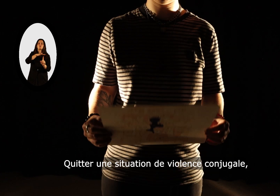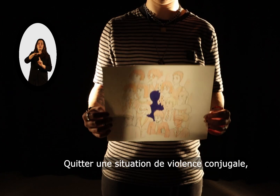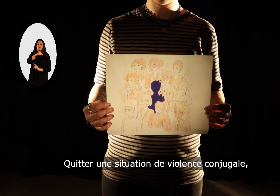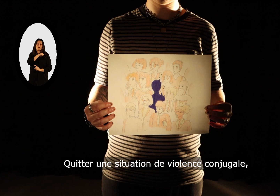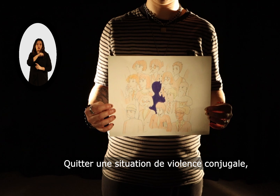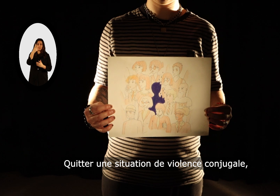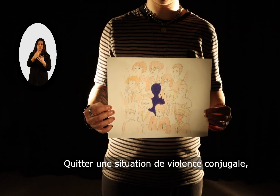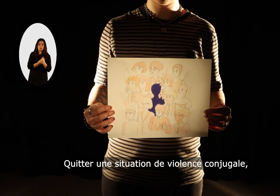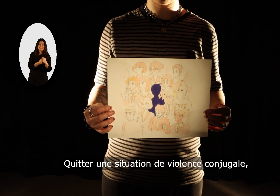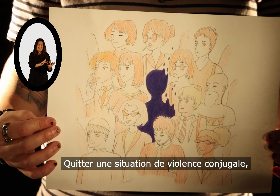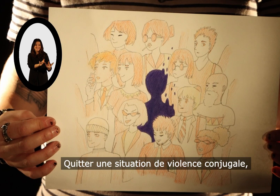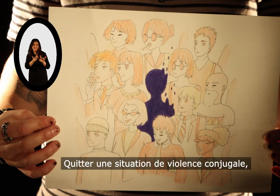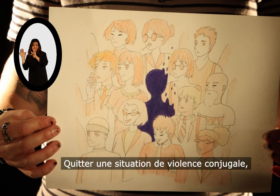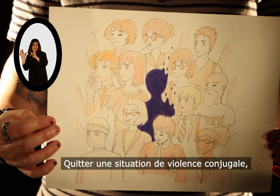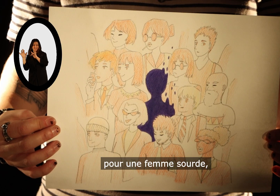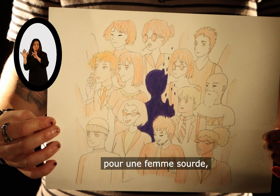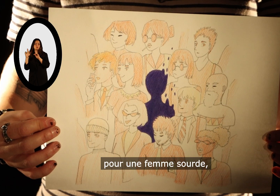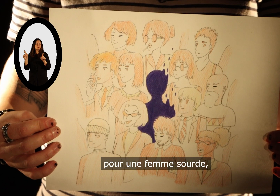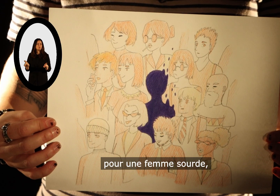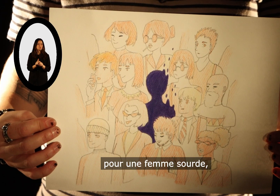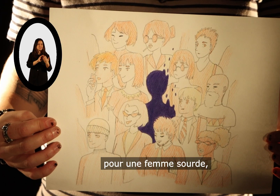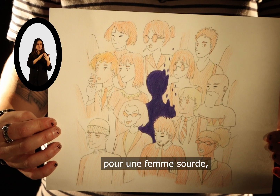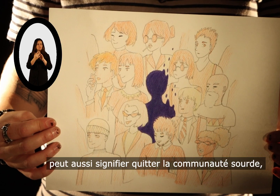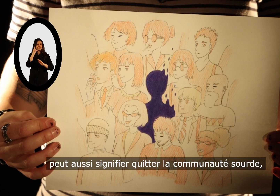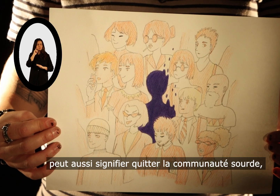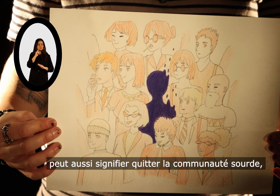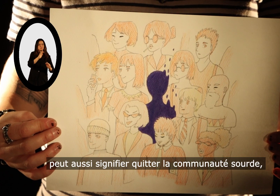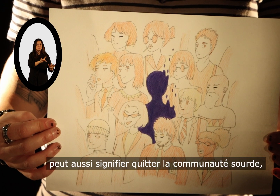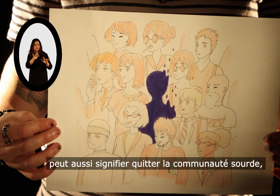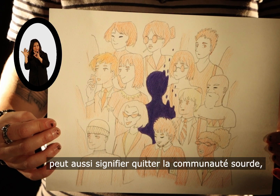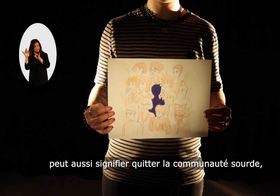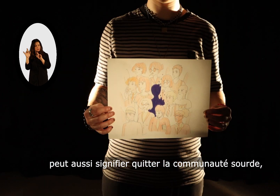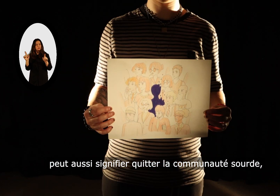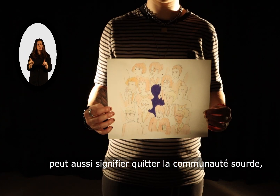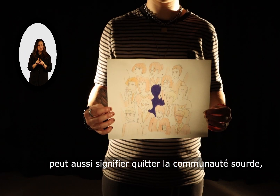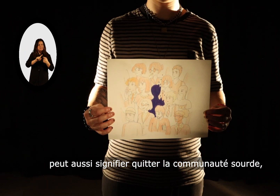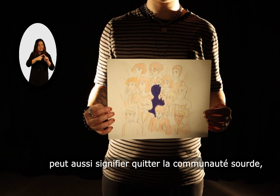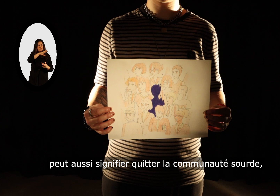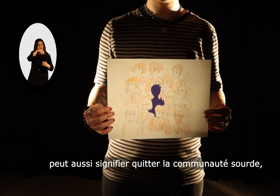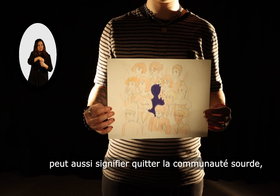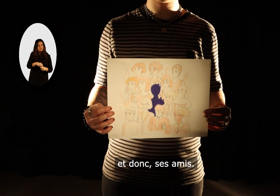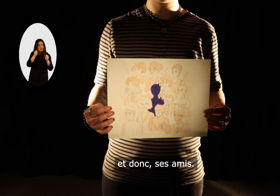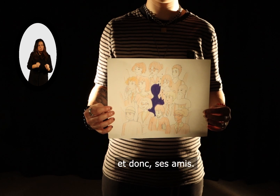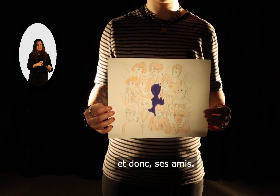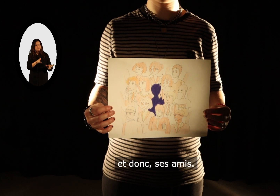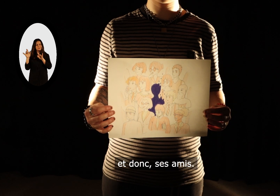Quitter une situation de violence conjugale pour une femme sourde peut aussi signifier quitter la communauté sourde et donc ses